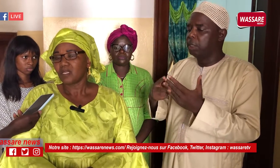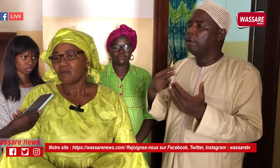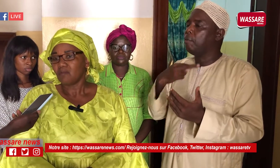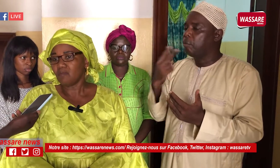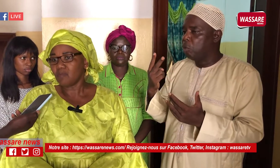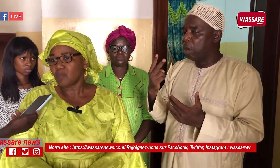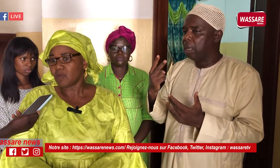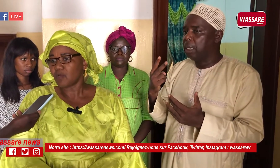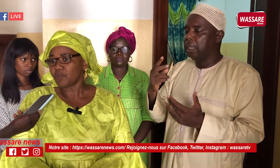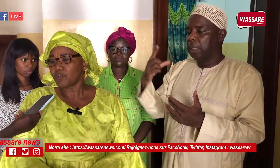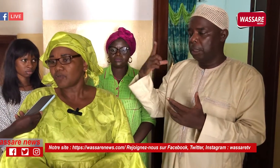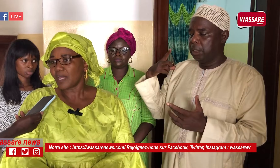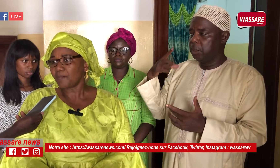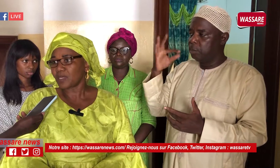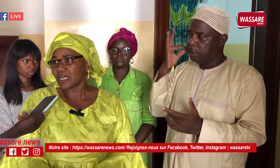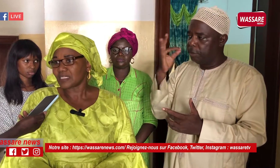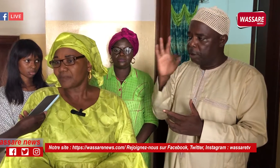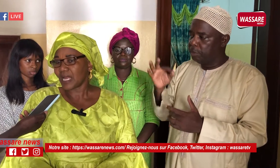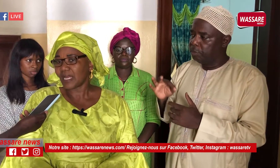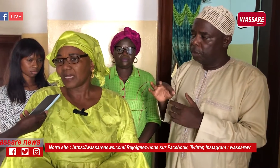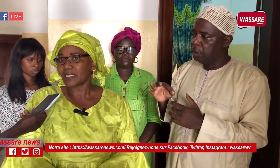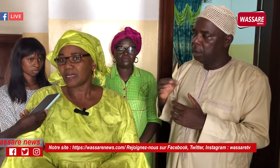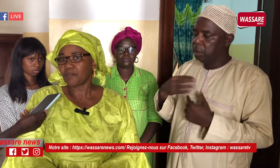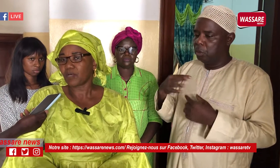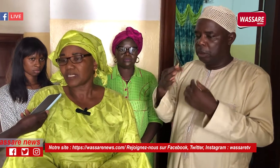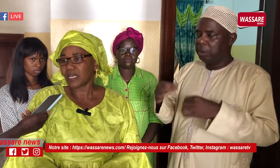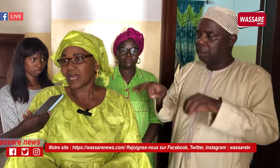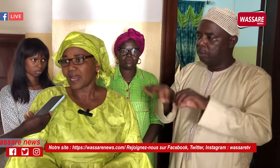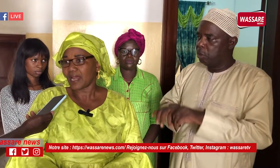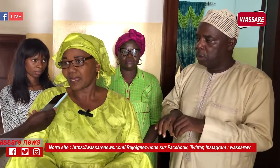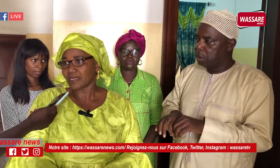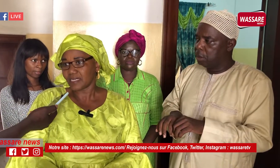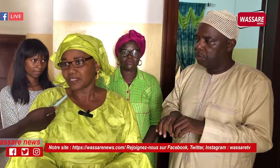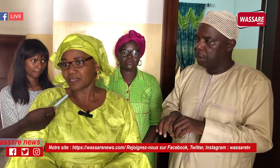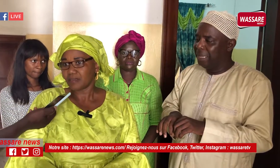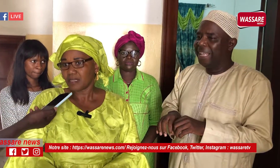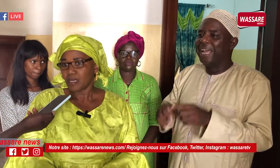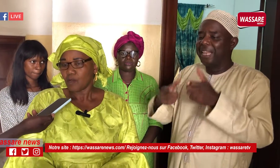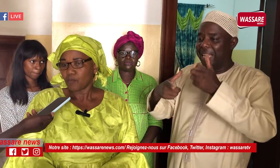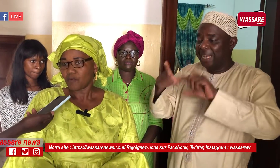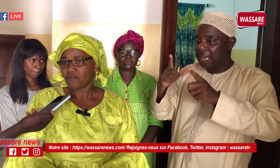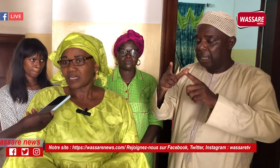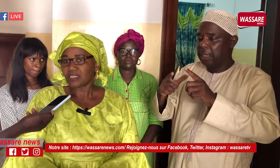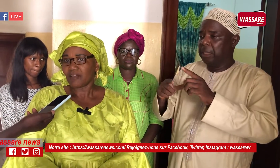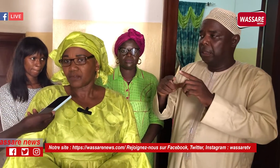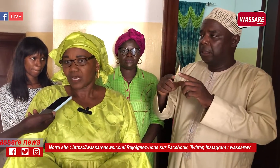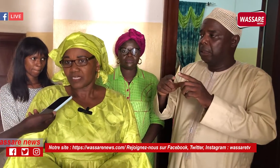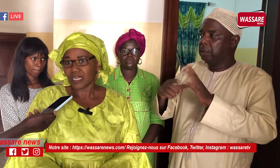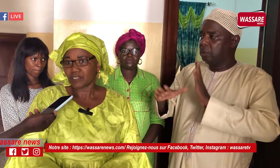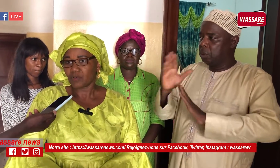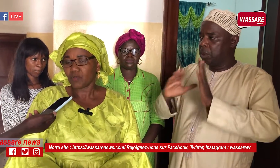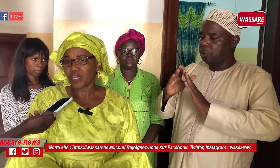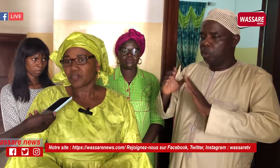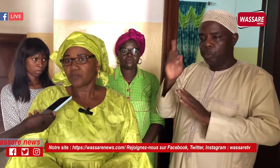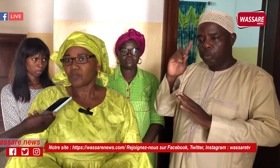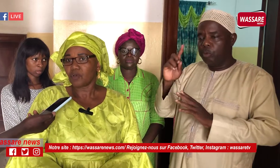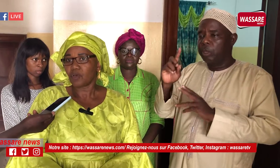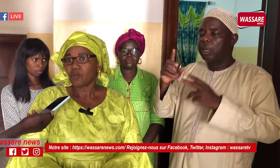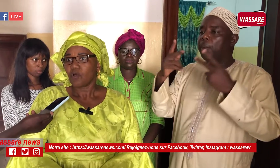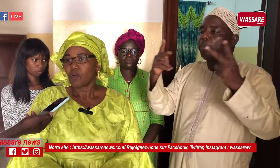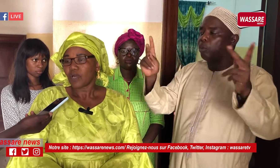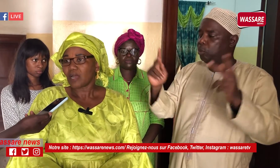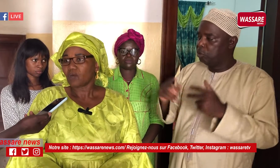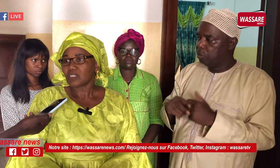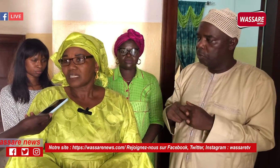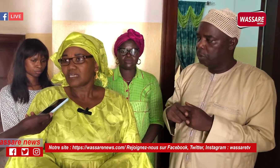femmes, une importance capitale a été portée à la langue des signes pour faire sa vulgarisation, et depuis